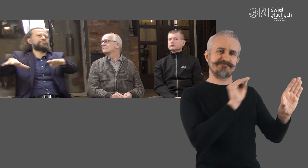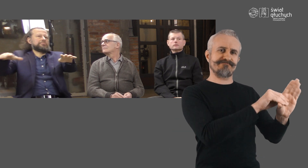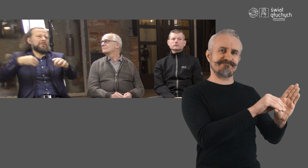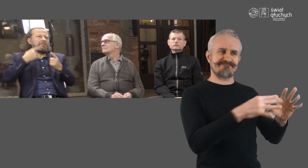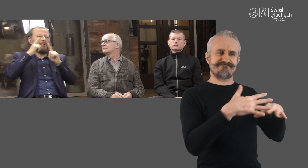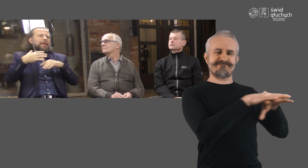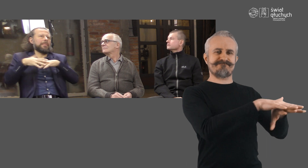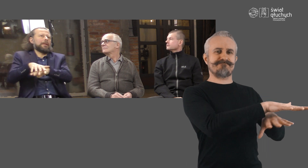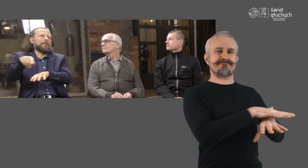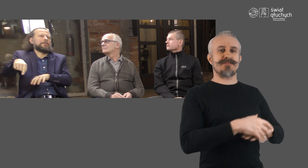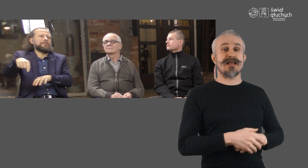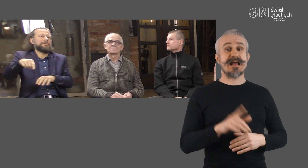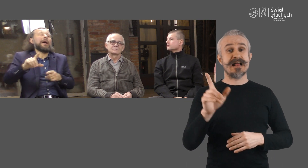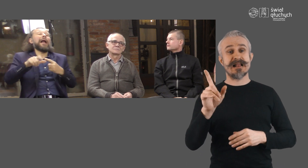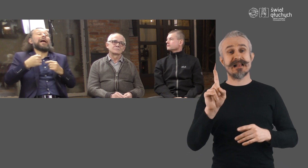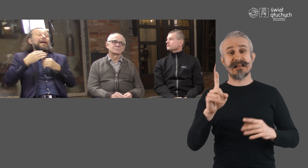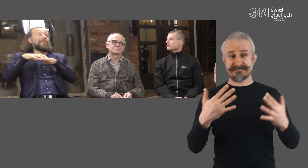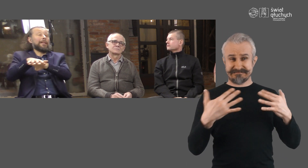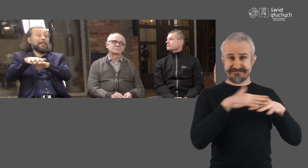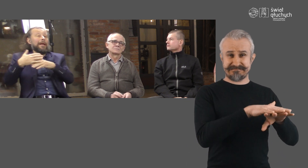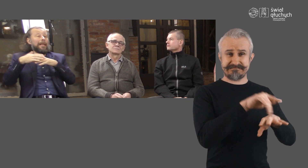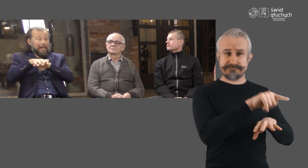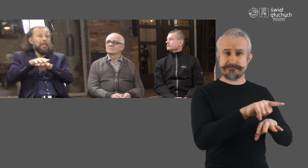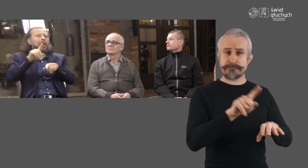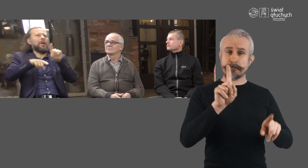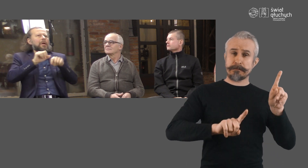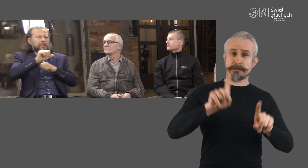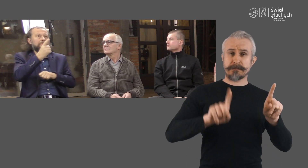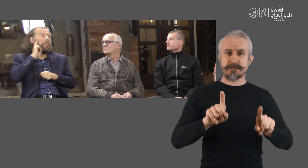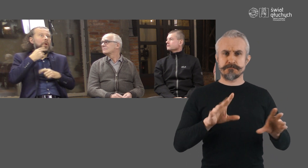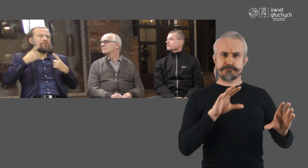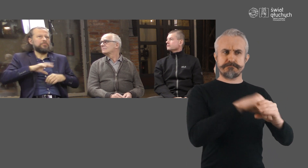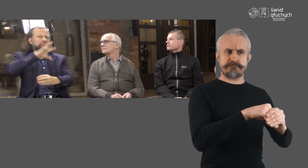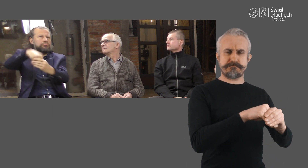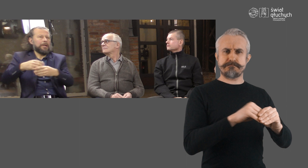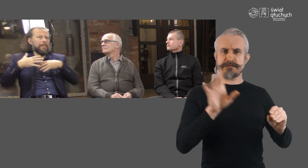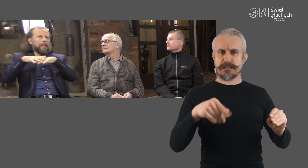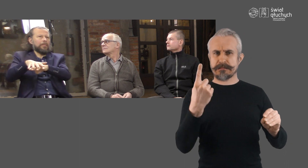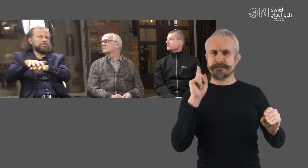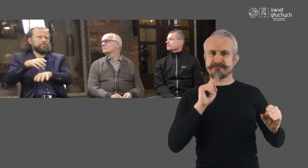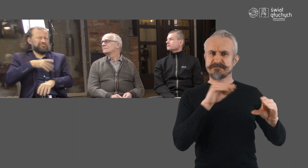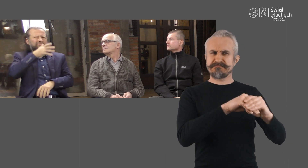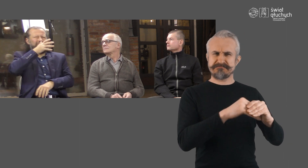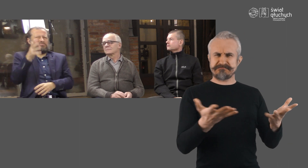integracyjnych. I teraz zauważyłam, że teraz coraz więcej tych dzieci jest w szkołach integracyjnych.